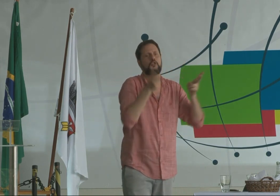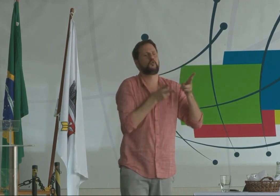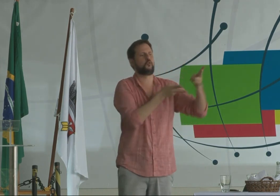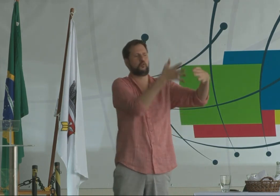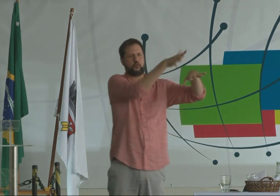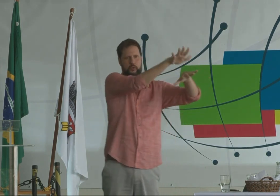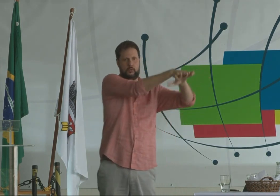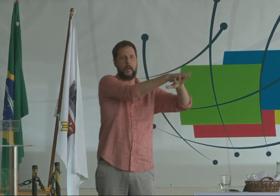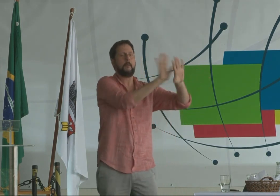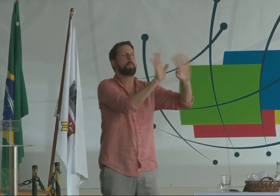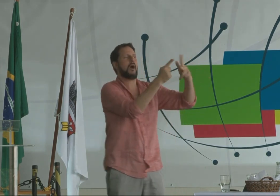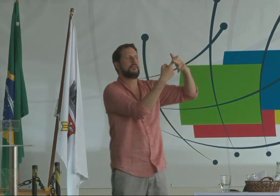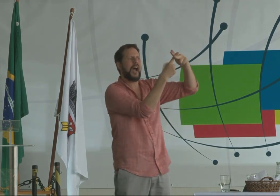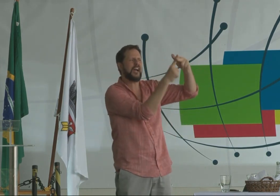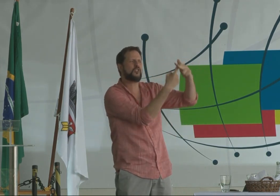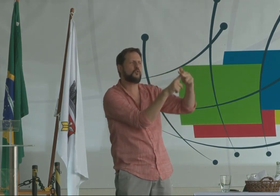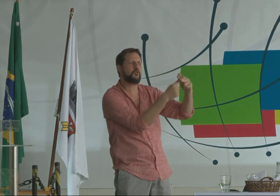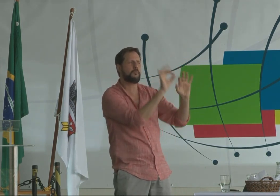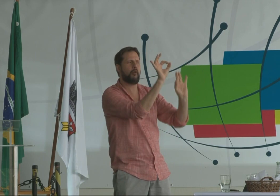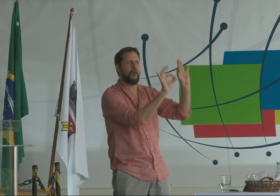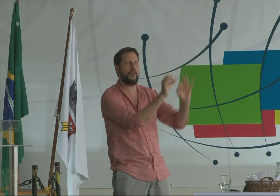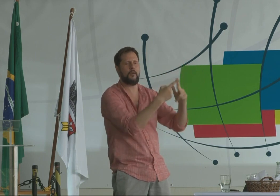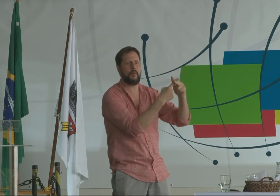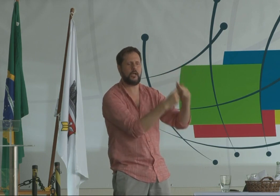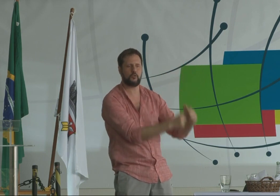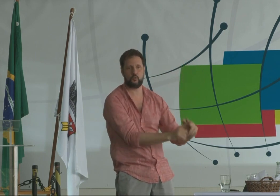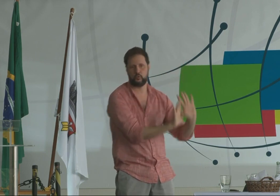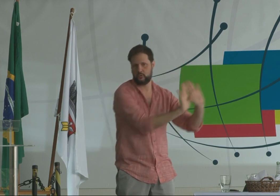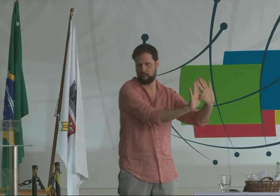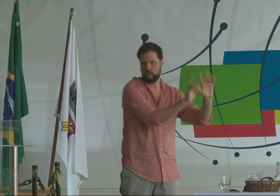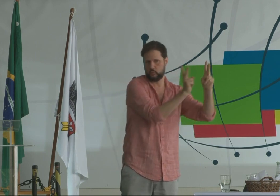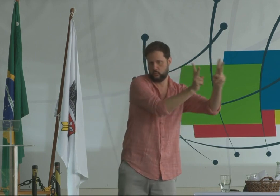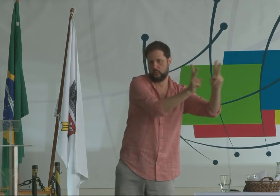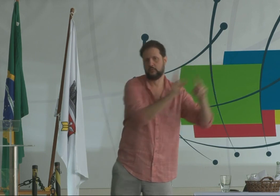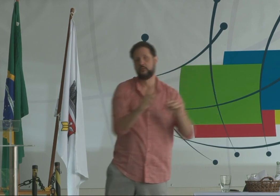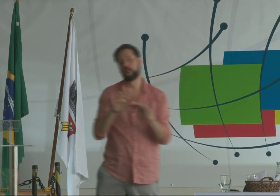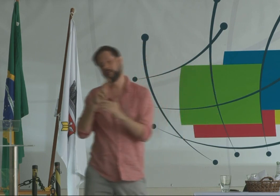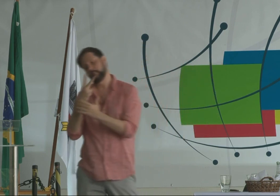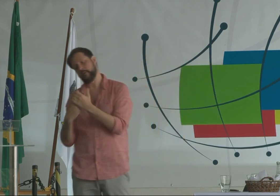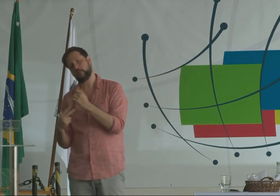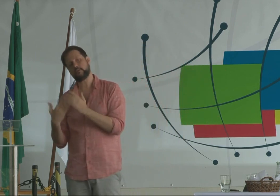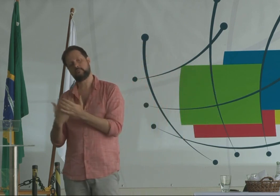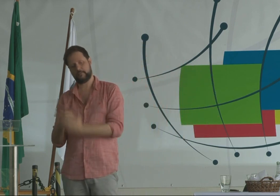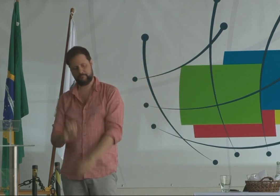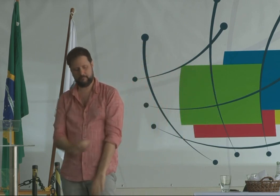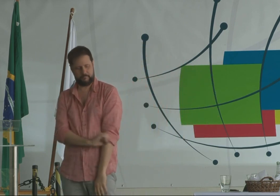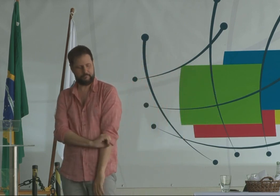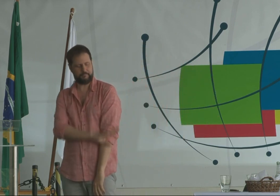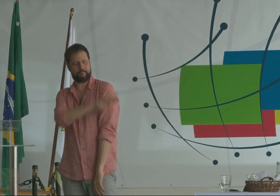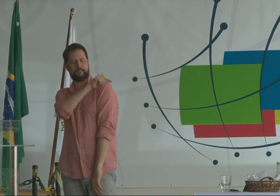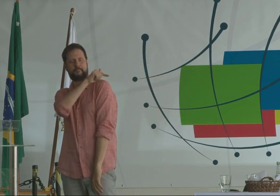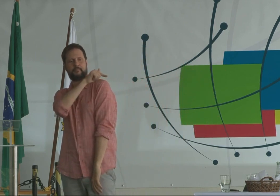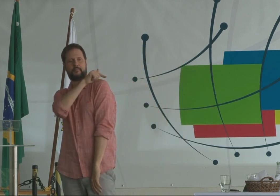universidades existem. Por quê? São questões linguísticas, sintéticas. a gente faz apenas alguns ajustes. A discussão da